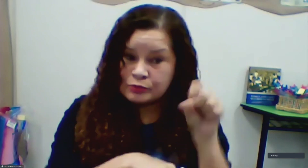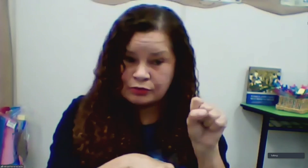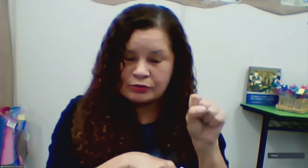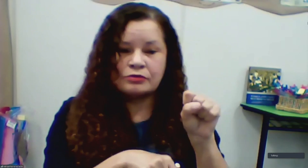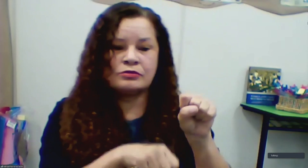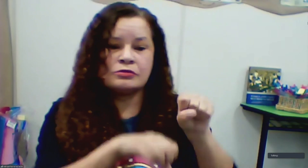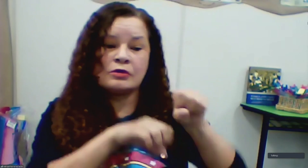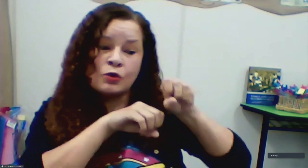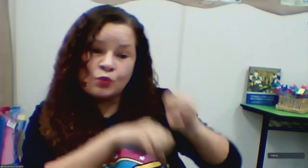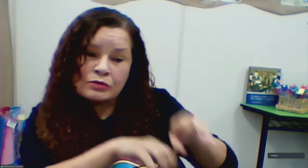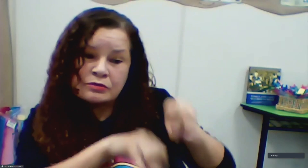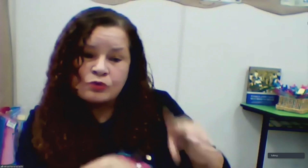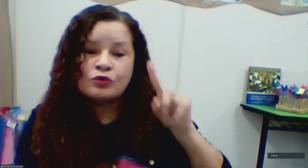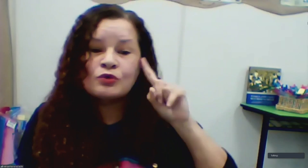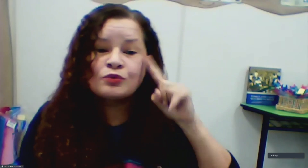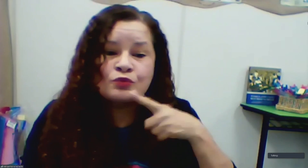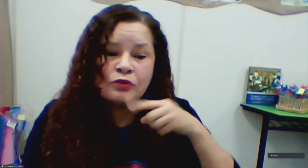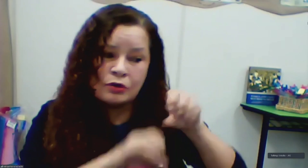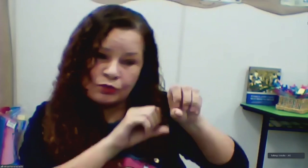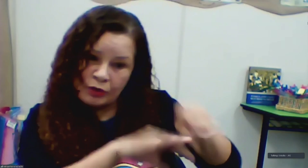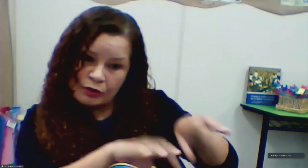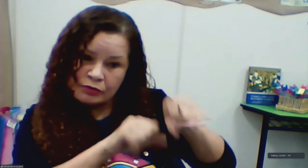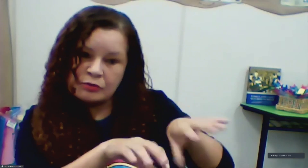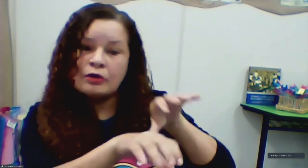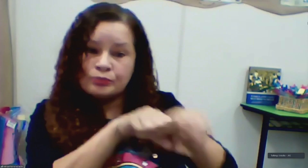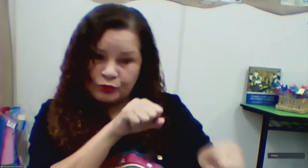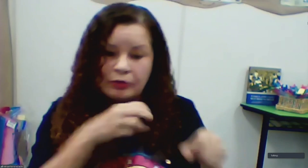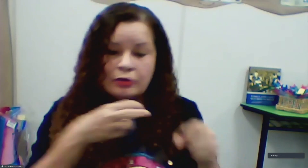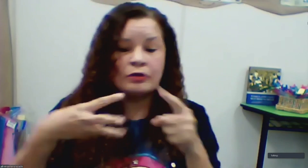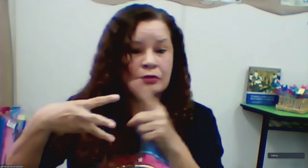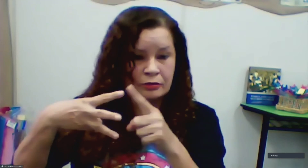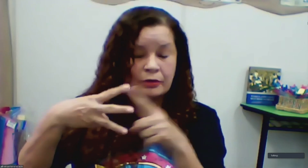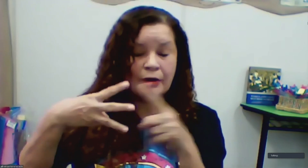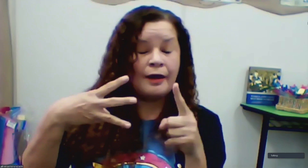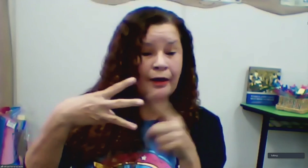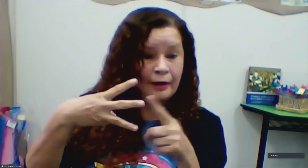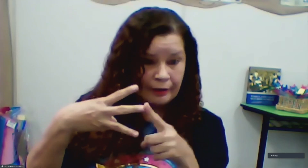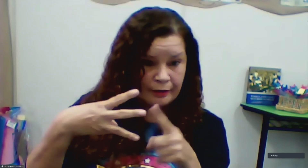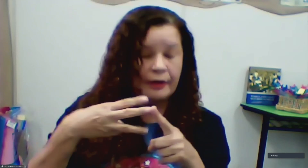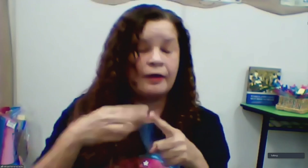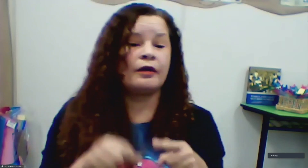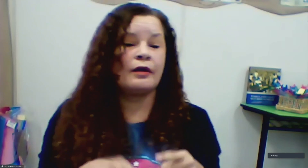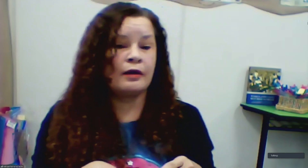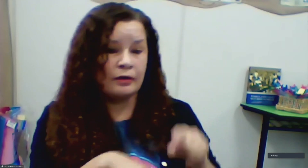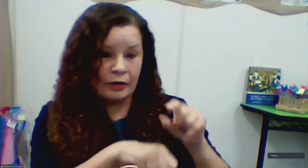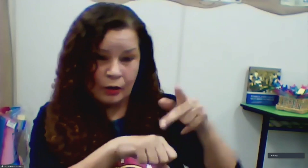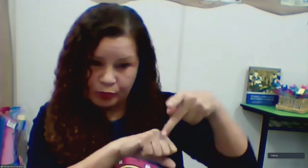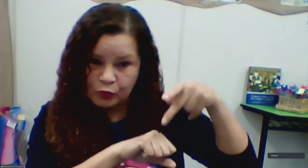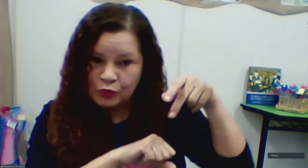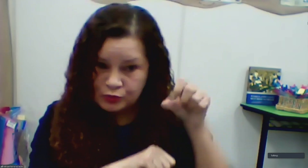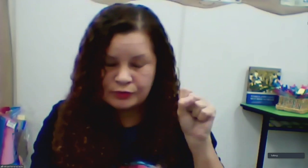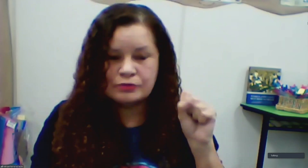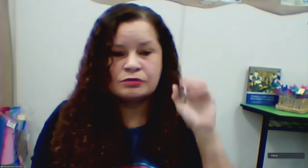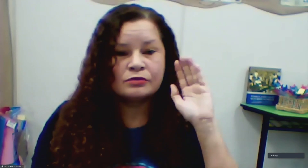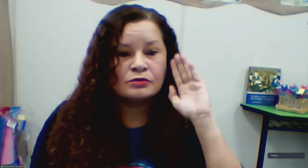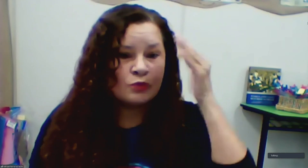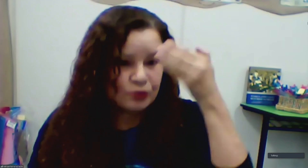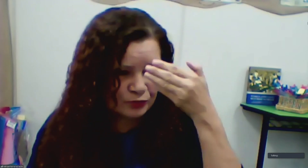formada também. Eu fiz a pós sobre surdo-cegueira e quero estudar letras